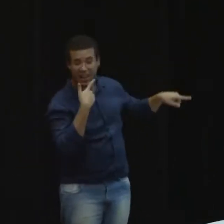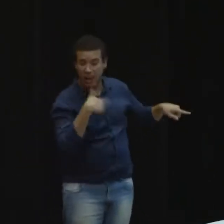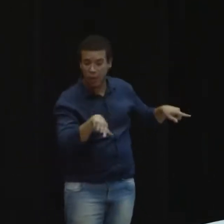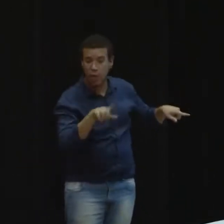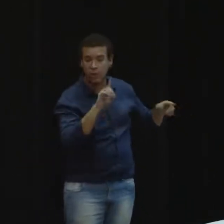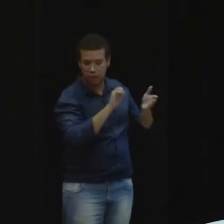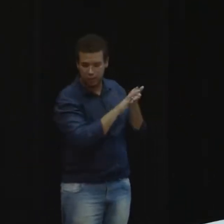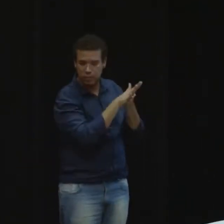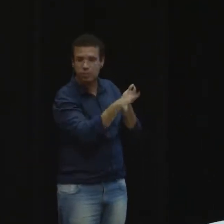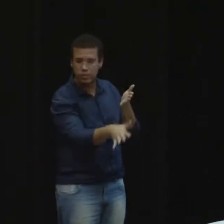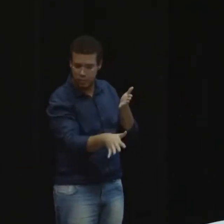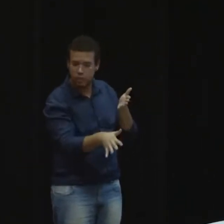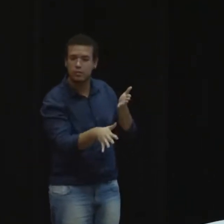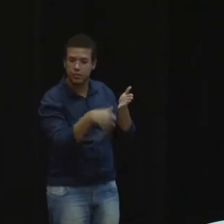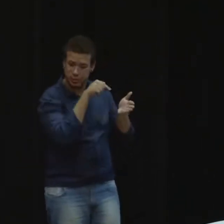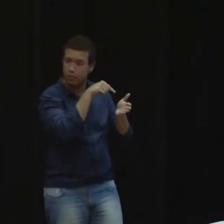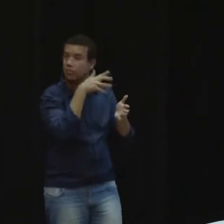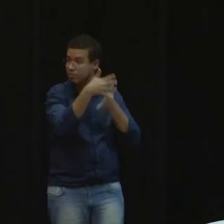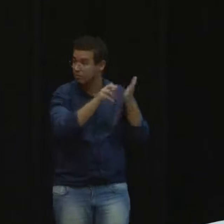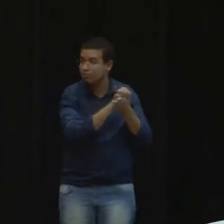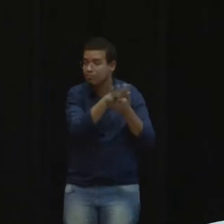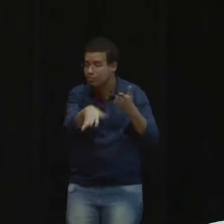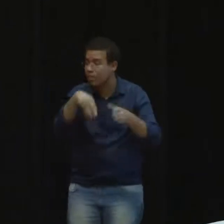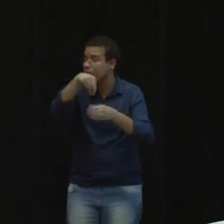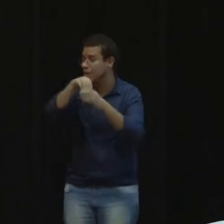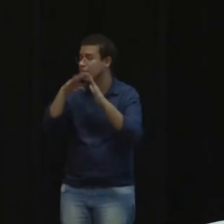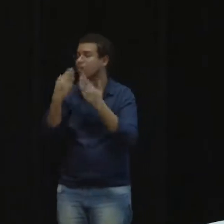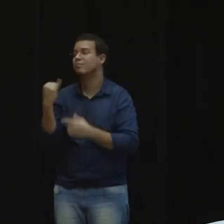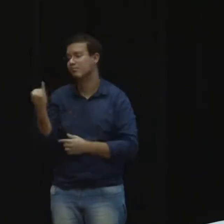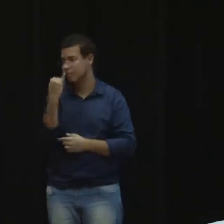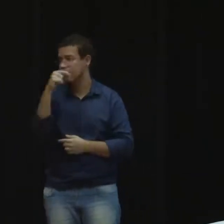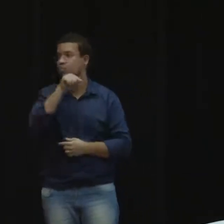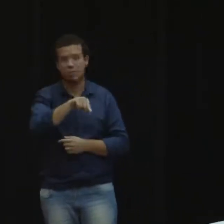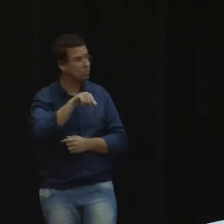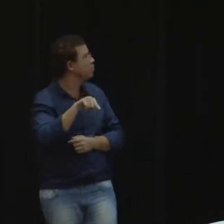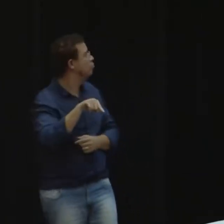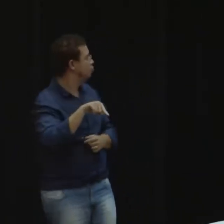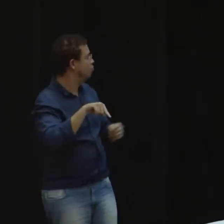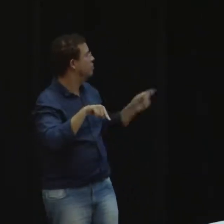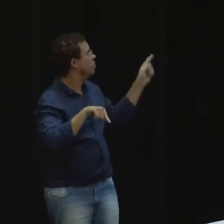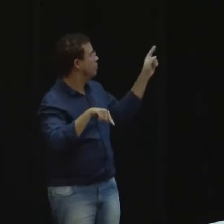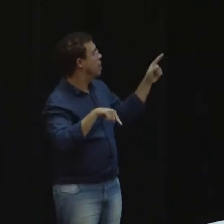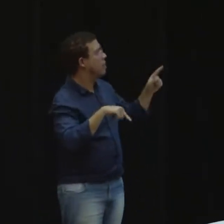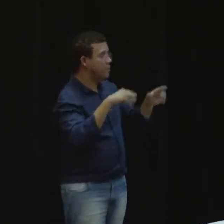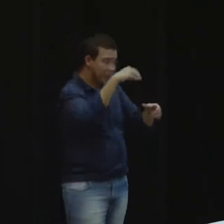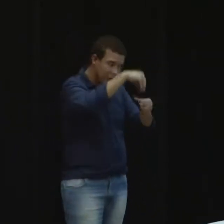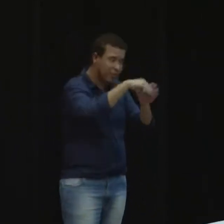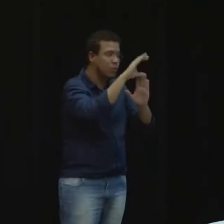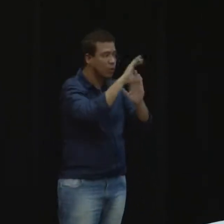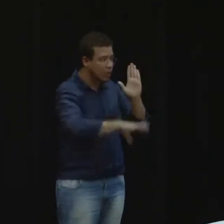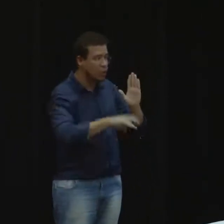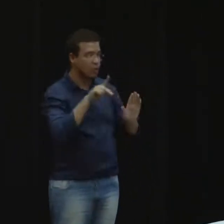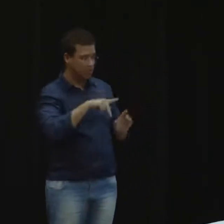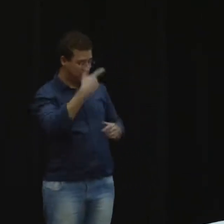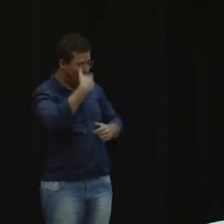há Libras como língua de instrução nas escolas bilíngues. Isso é muito importante. Dentro